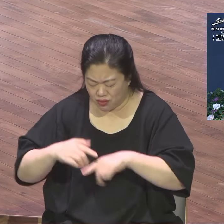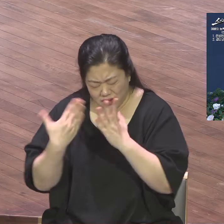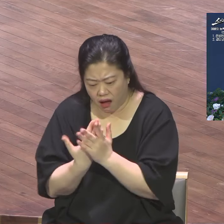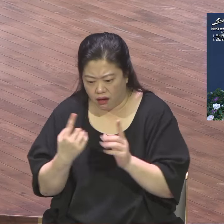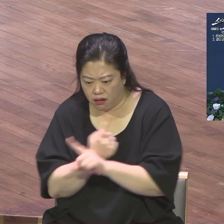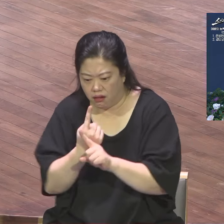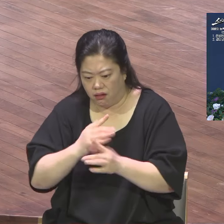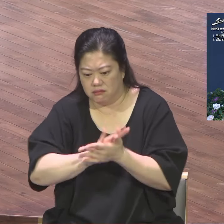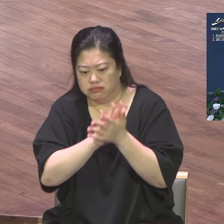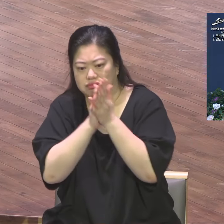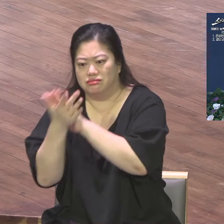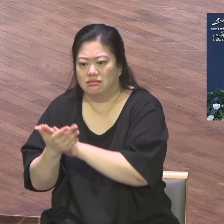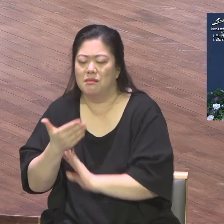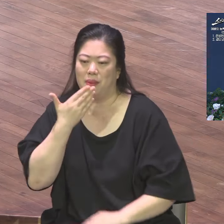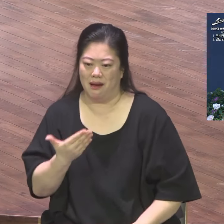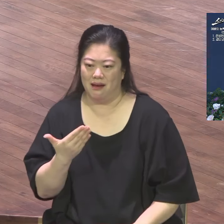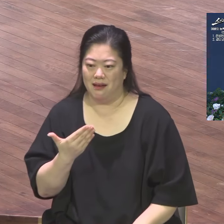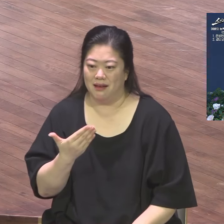되니까.